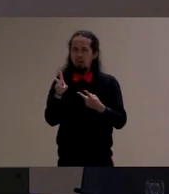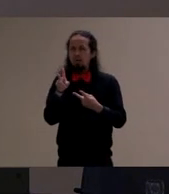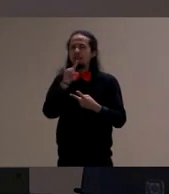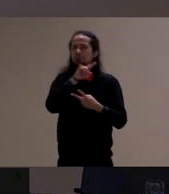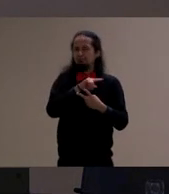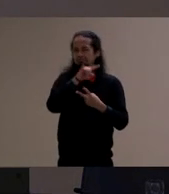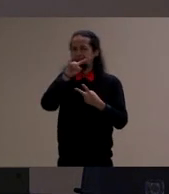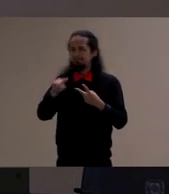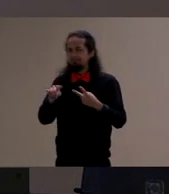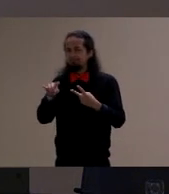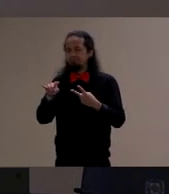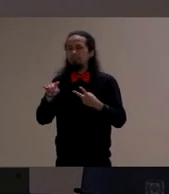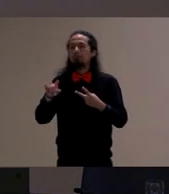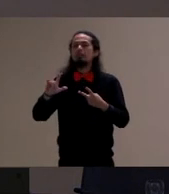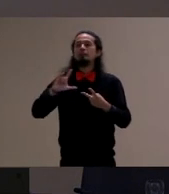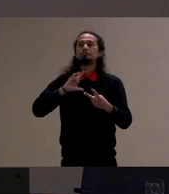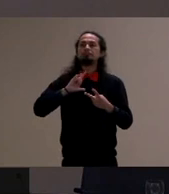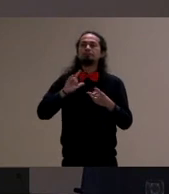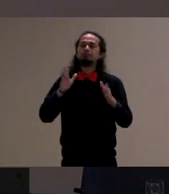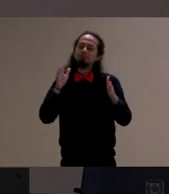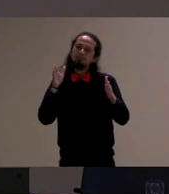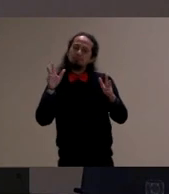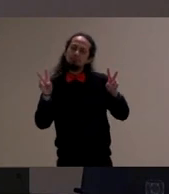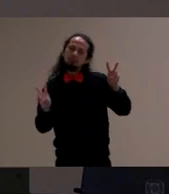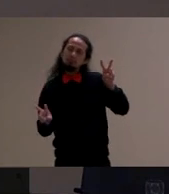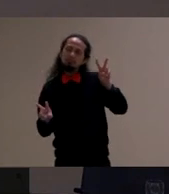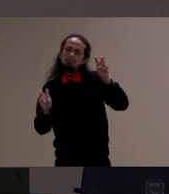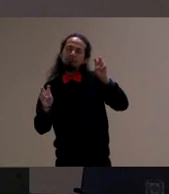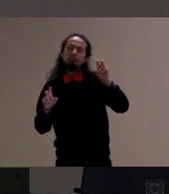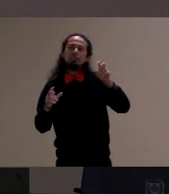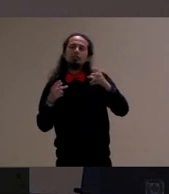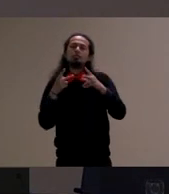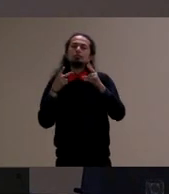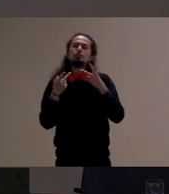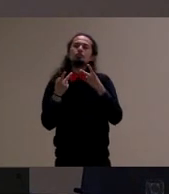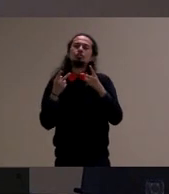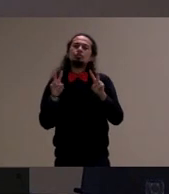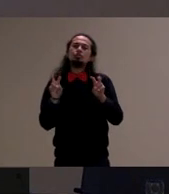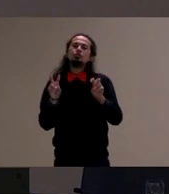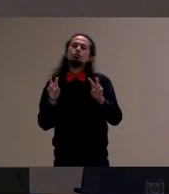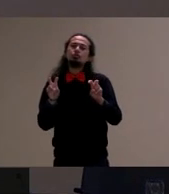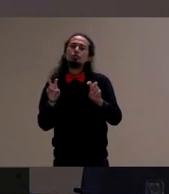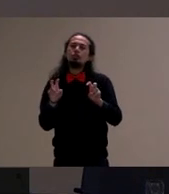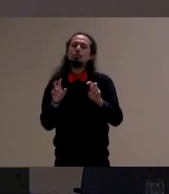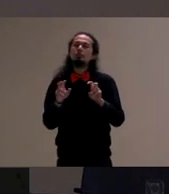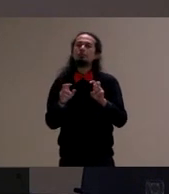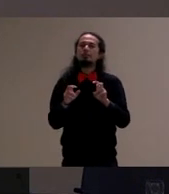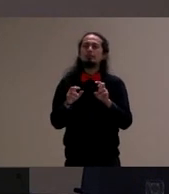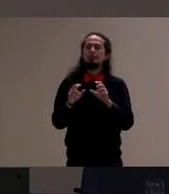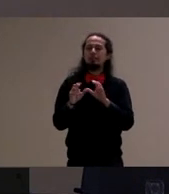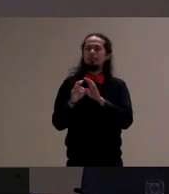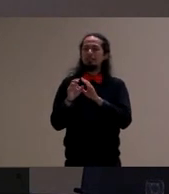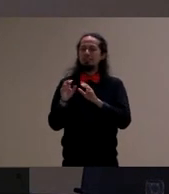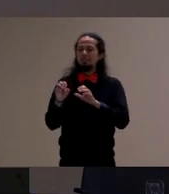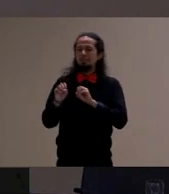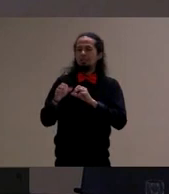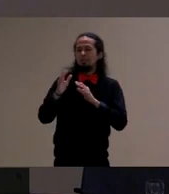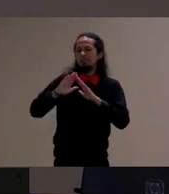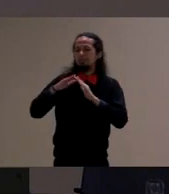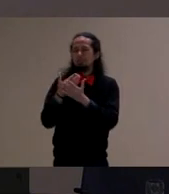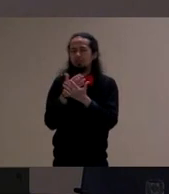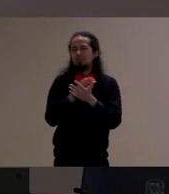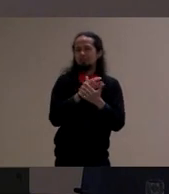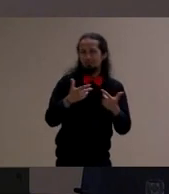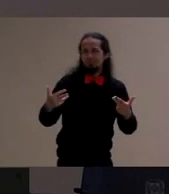trecho que se refere as experiências né educativas então no documento das orientações né